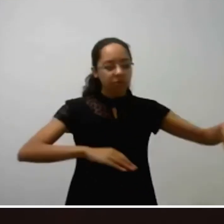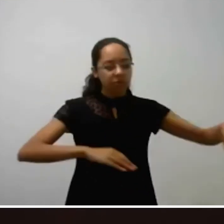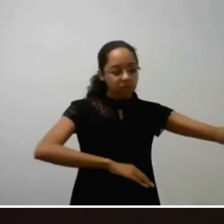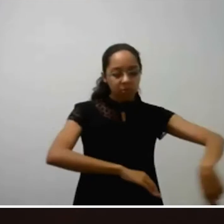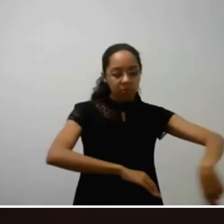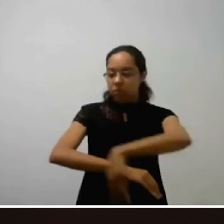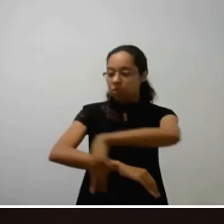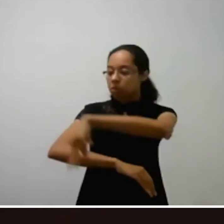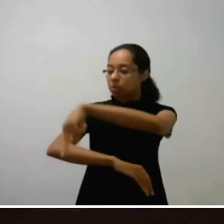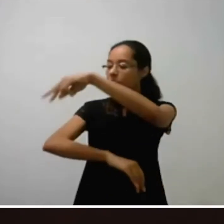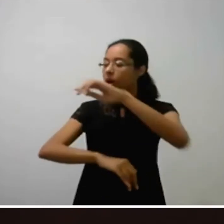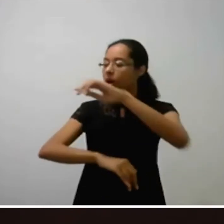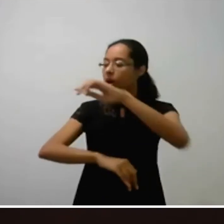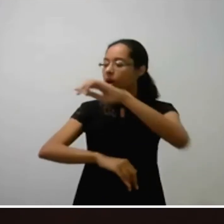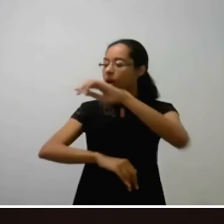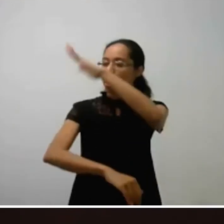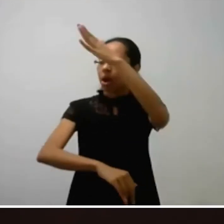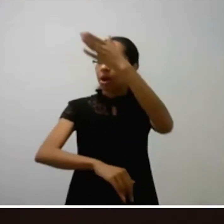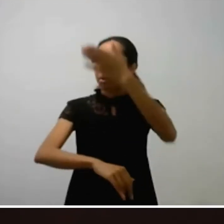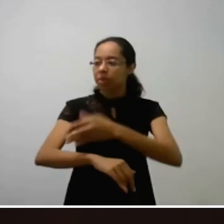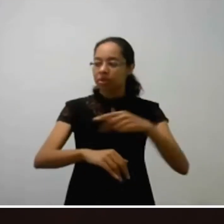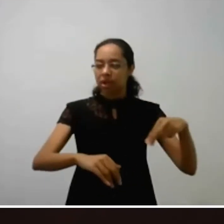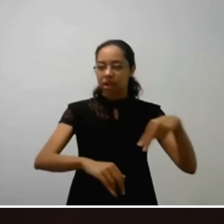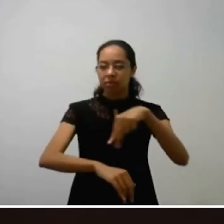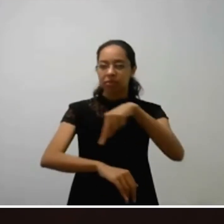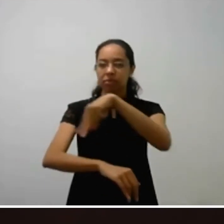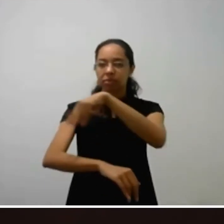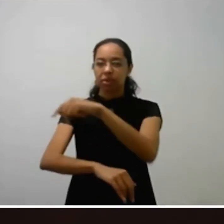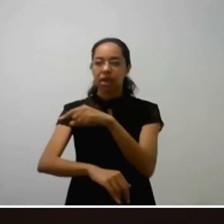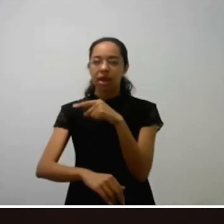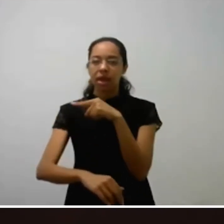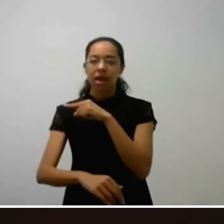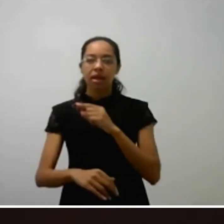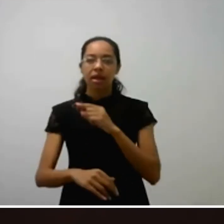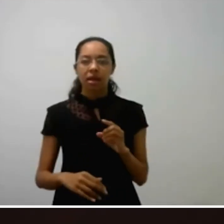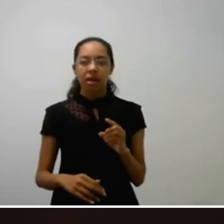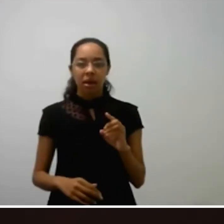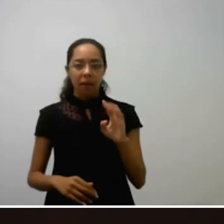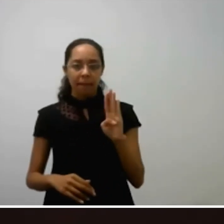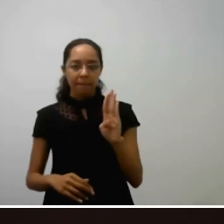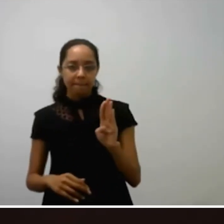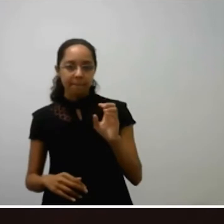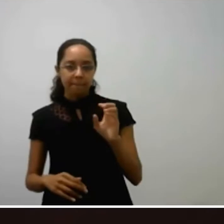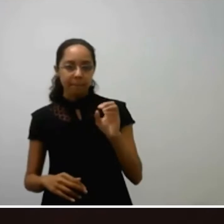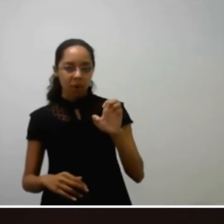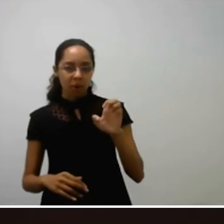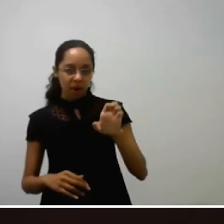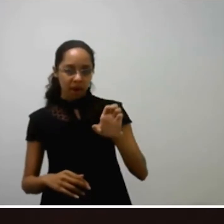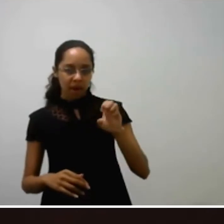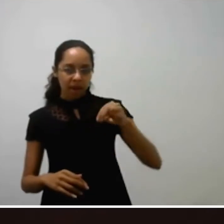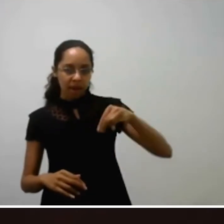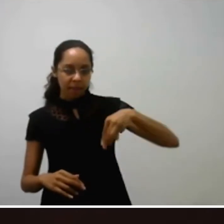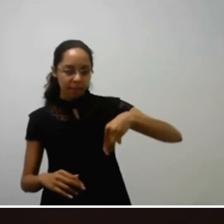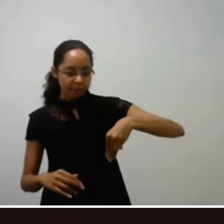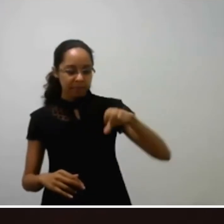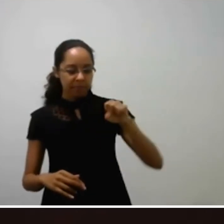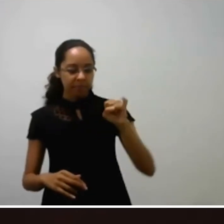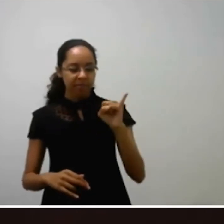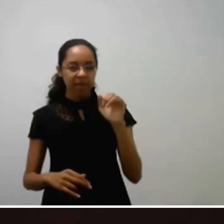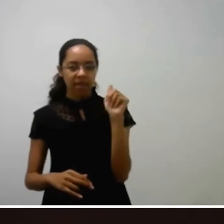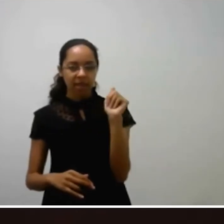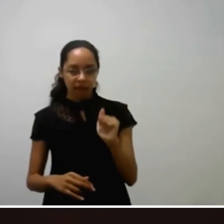Boêmia, terra de João Hus, ou João Hus, e